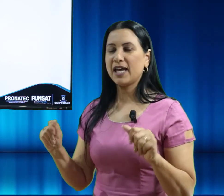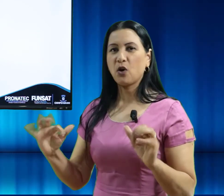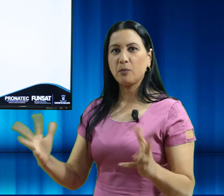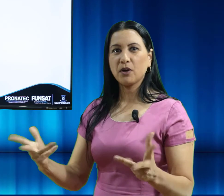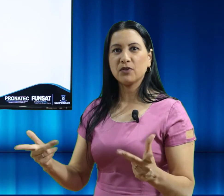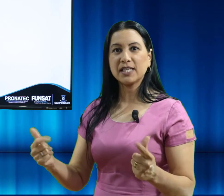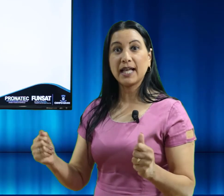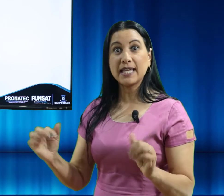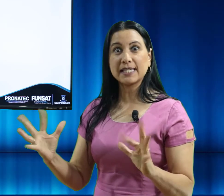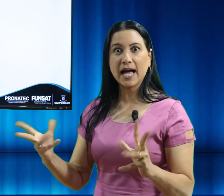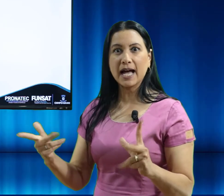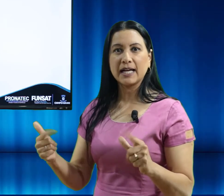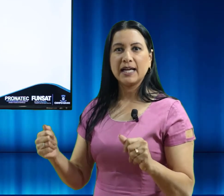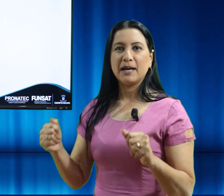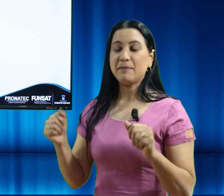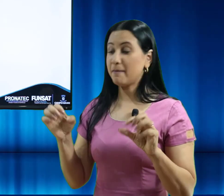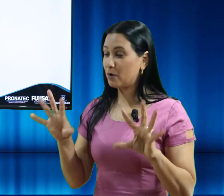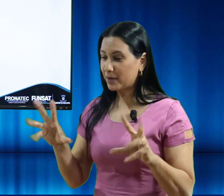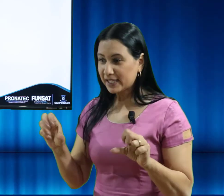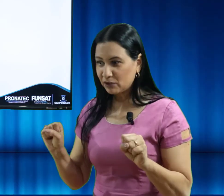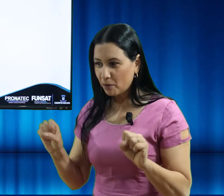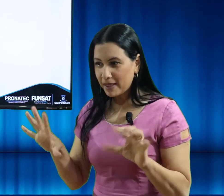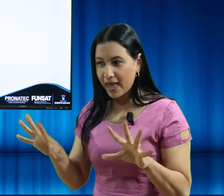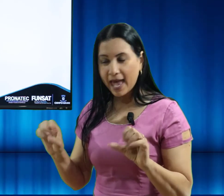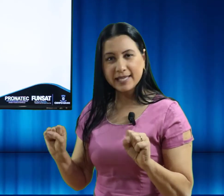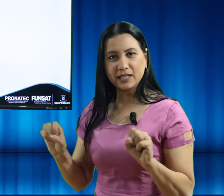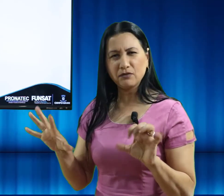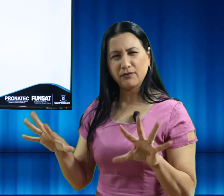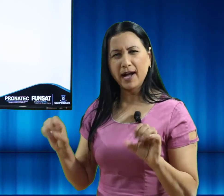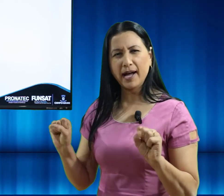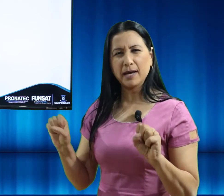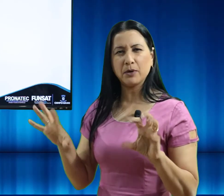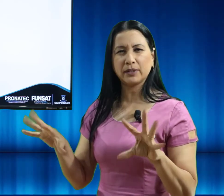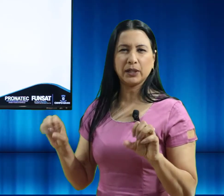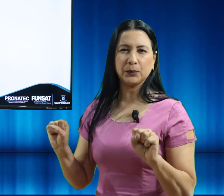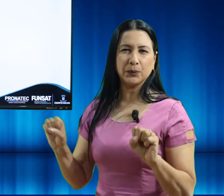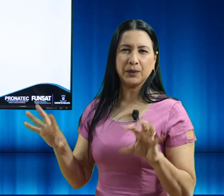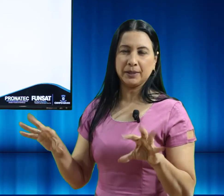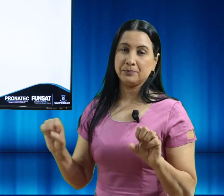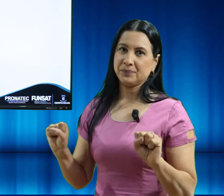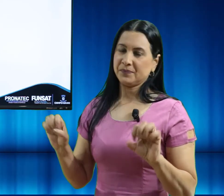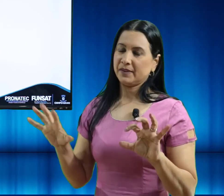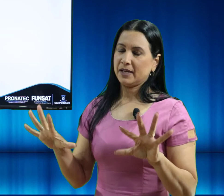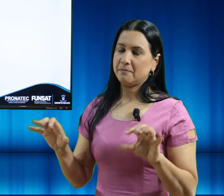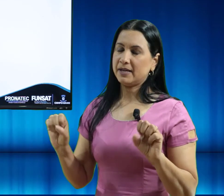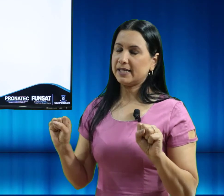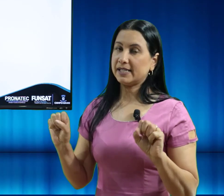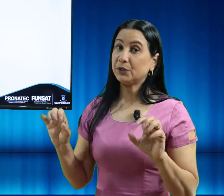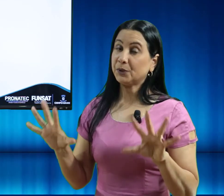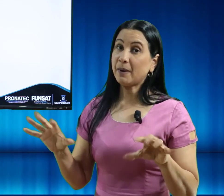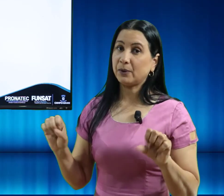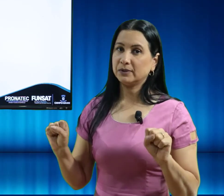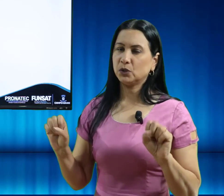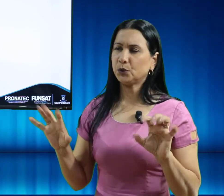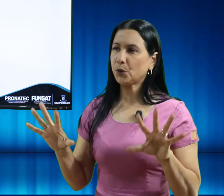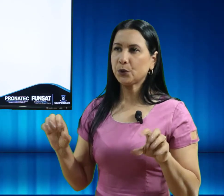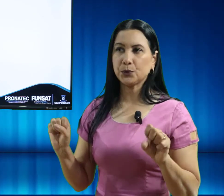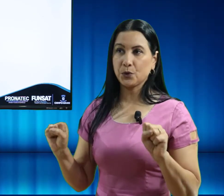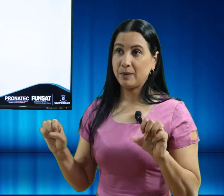Como que eu vou sinalizar? Minha mão parece que não obedece, não vai, a mão tá dura. Mas isso é normal. Todo